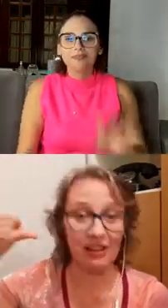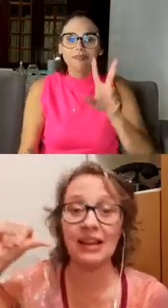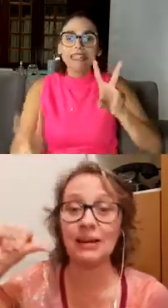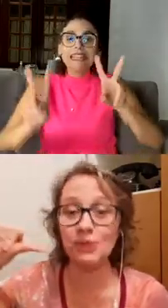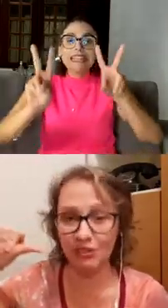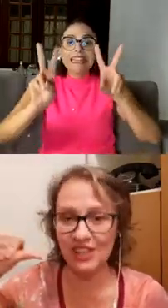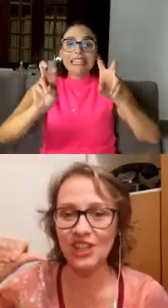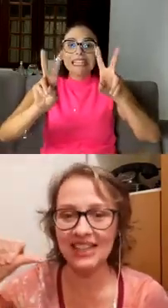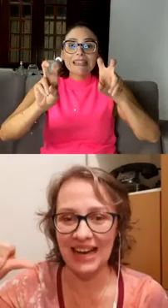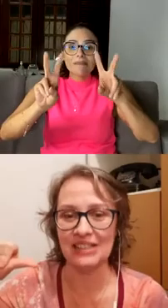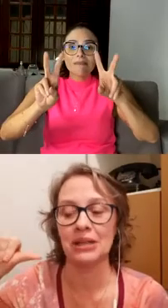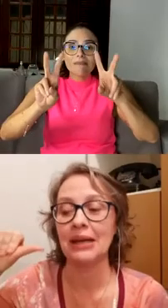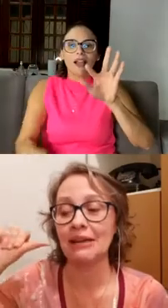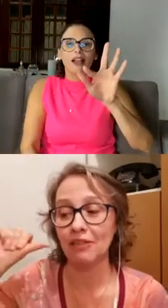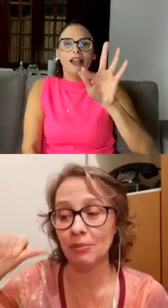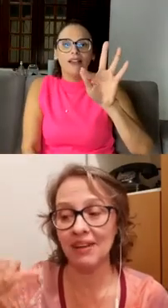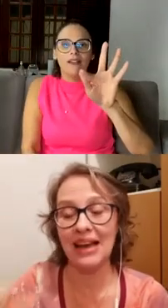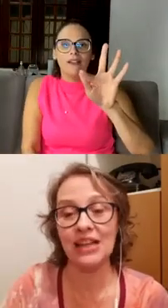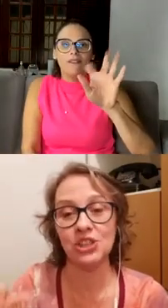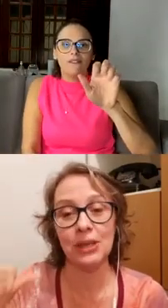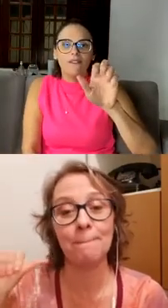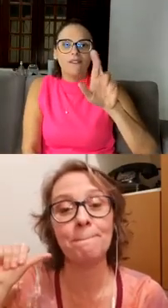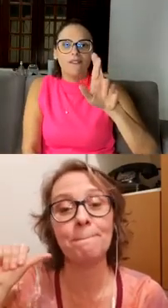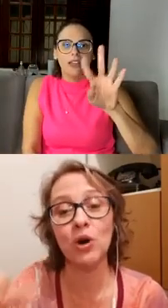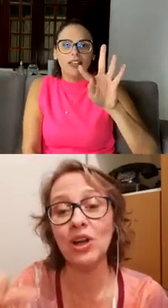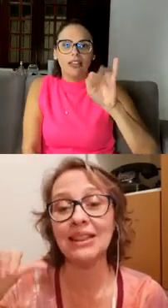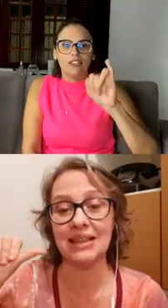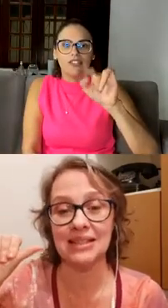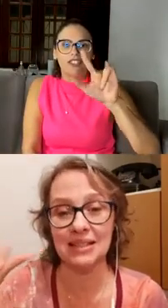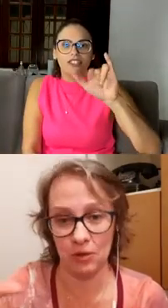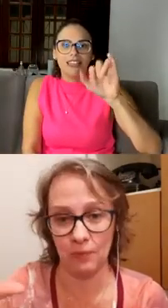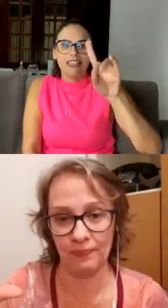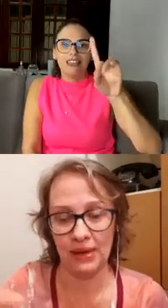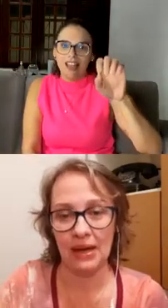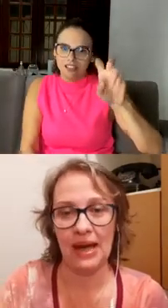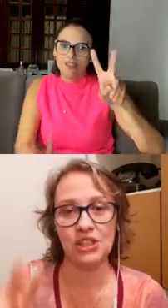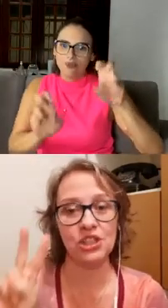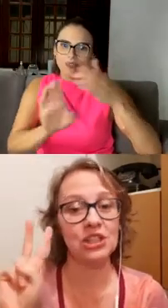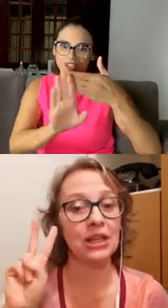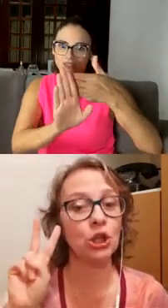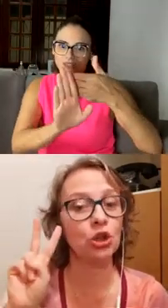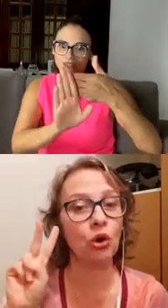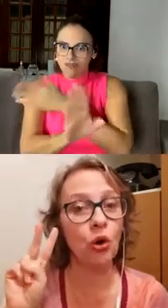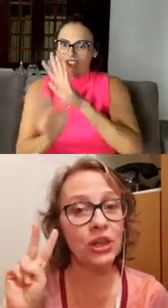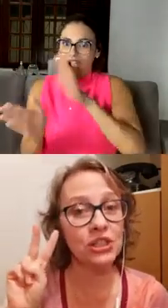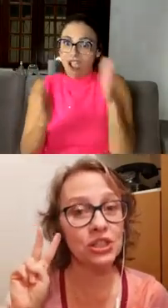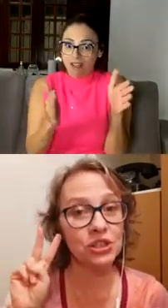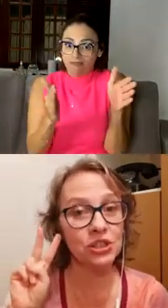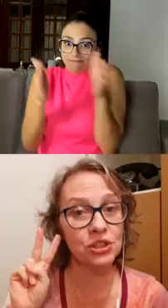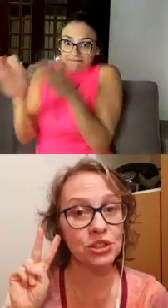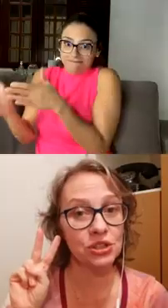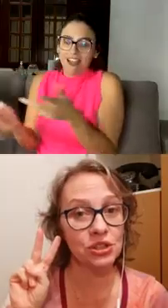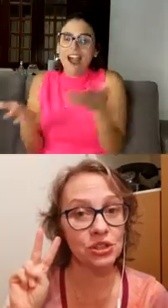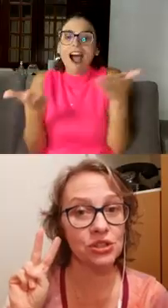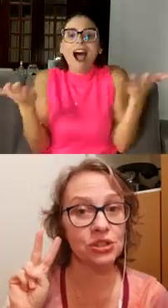Fertilidade. Falamos de fertilidade. Vamos falar de proteção. A gente tem 2